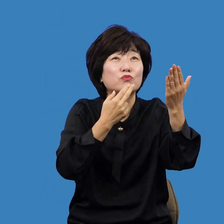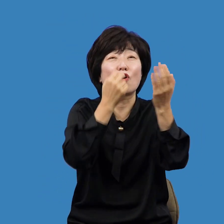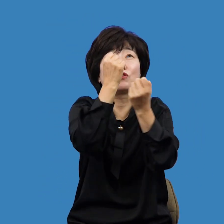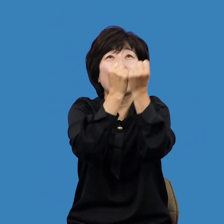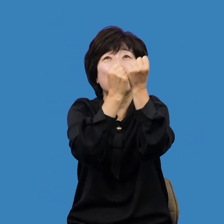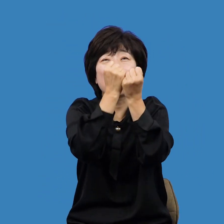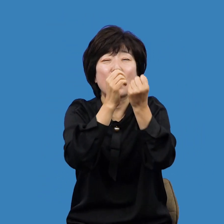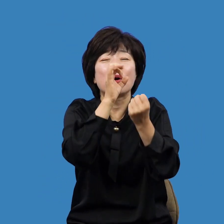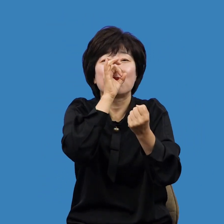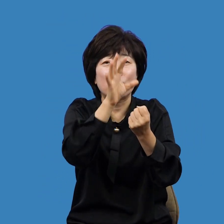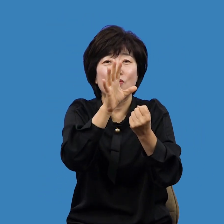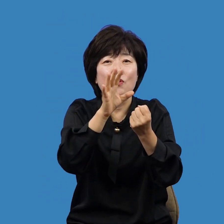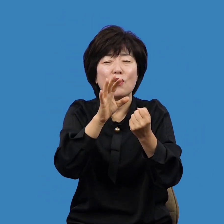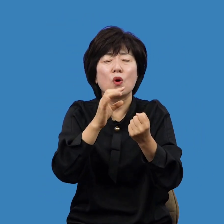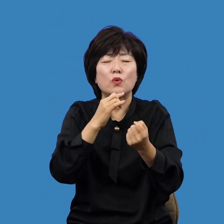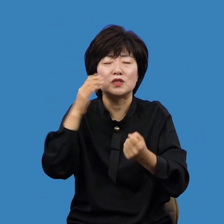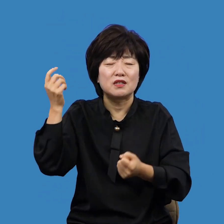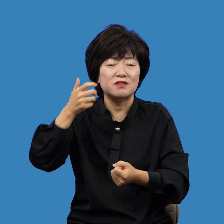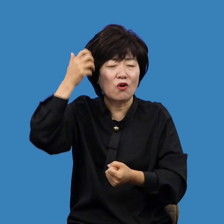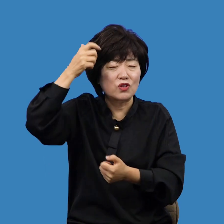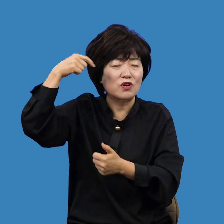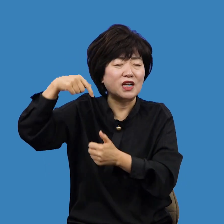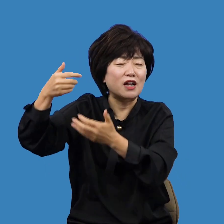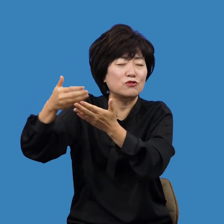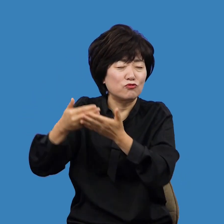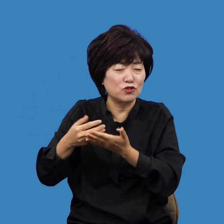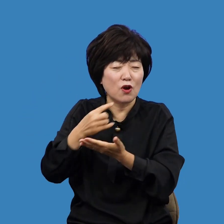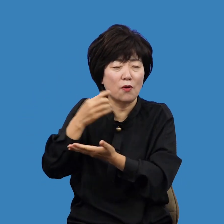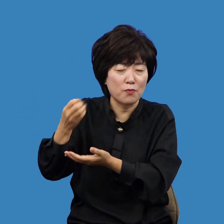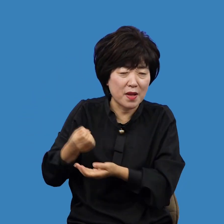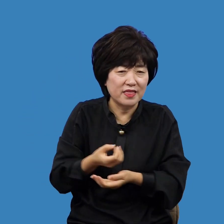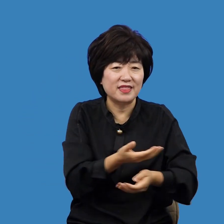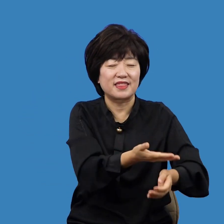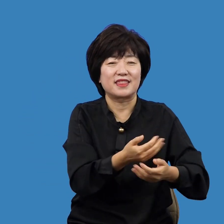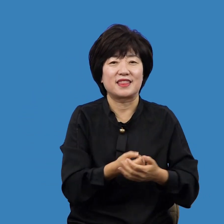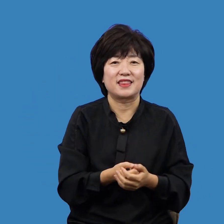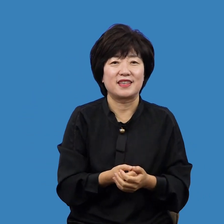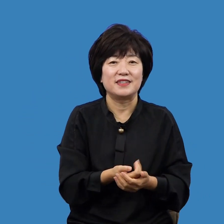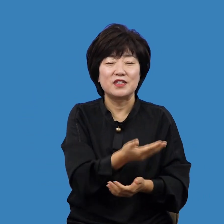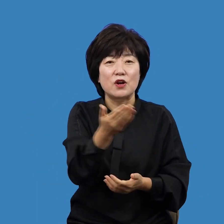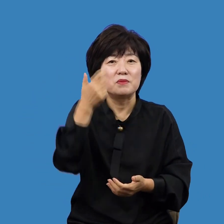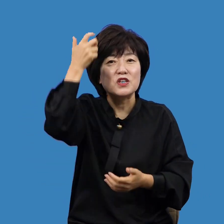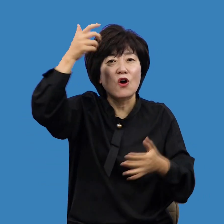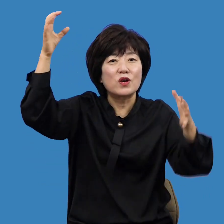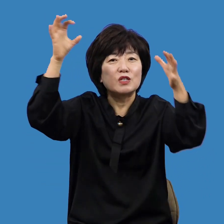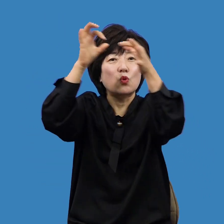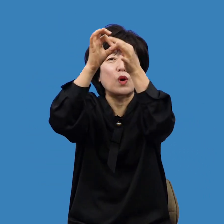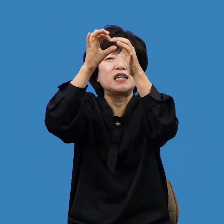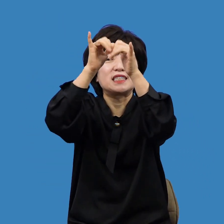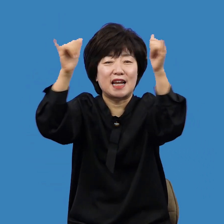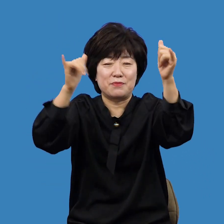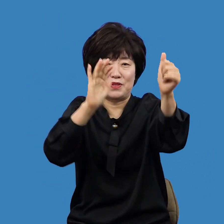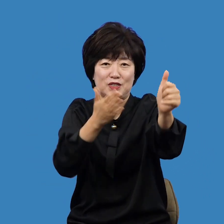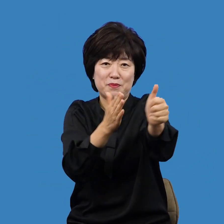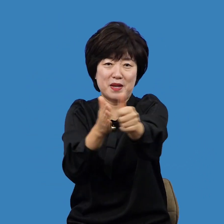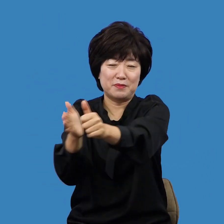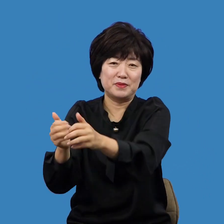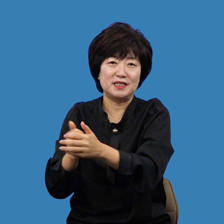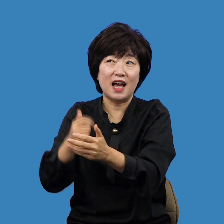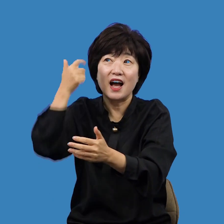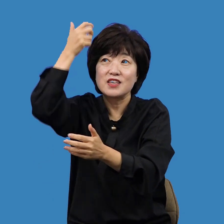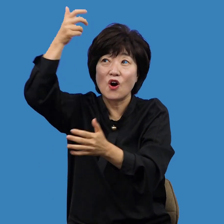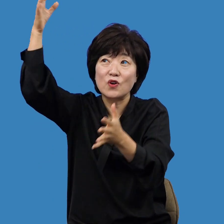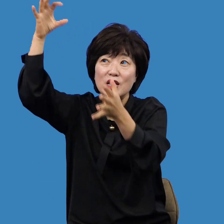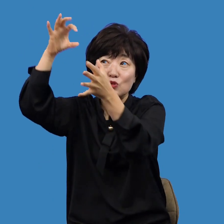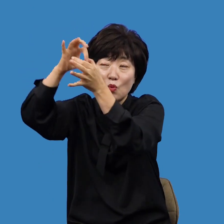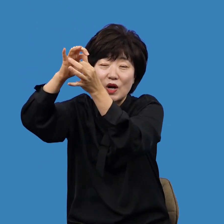오직 성령께서 가르치신 것으로 한다고 했어요. 저는 여러분들이 영에 속한 사람들이 되셨으면 좋겠습니다. 영에 속한